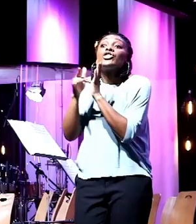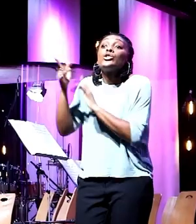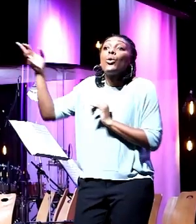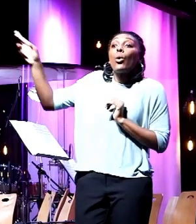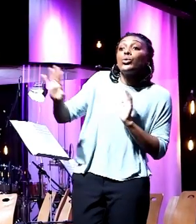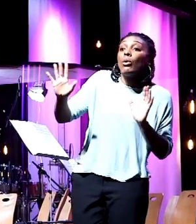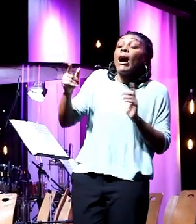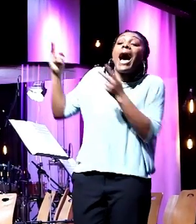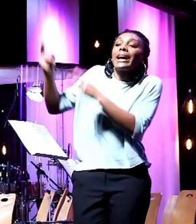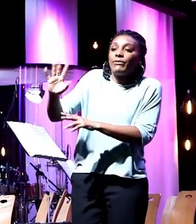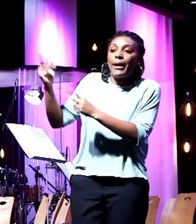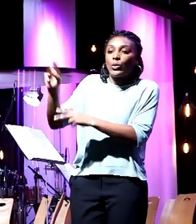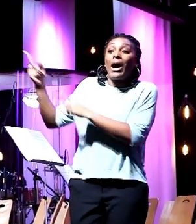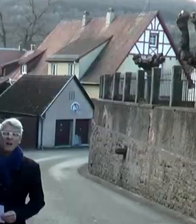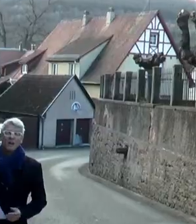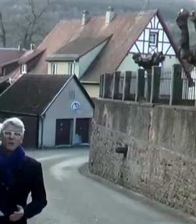soirs.